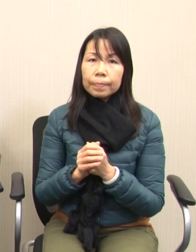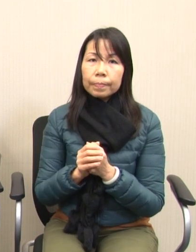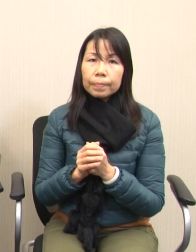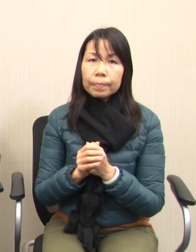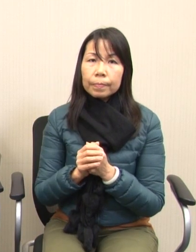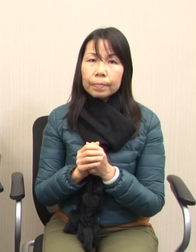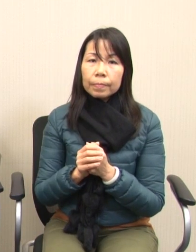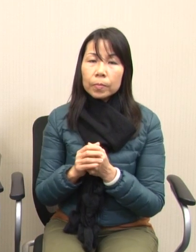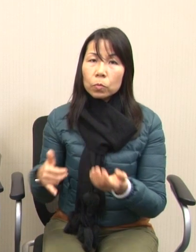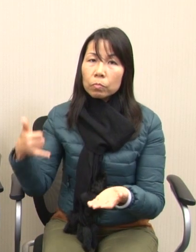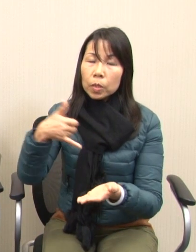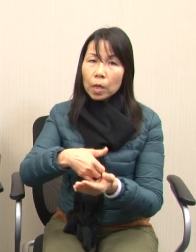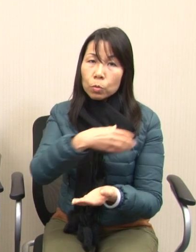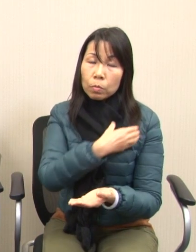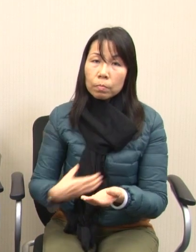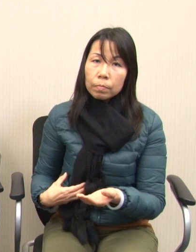咁出嚟選，